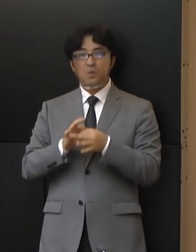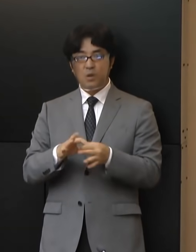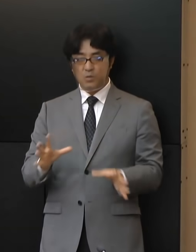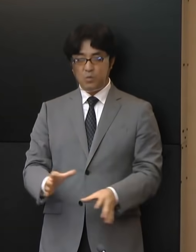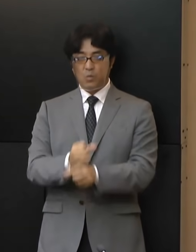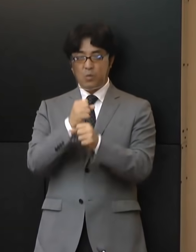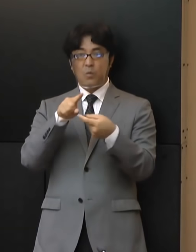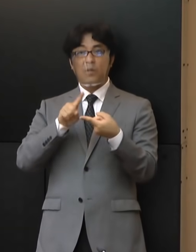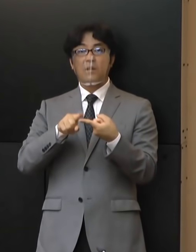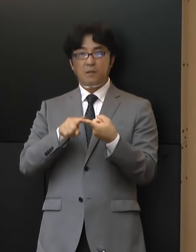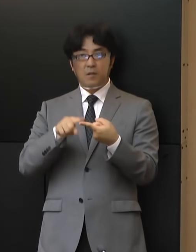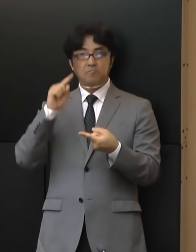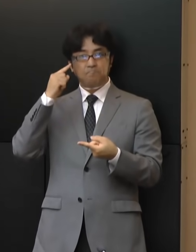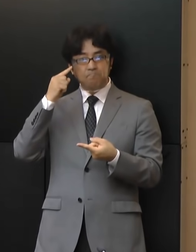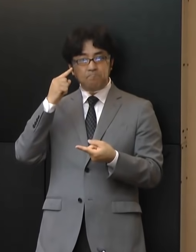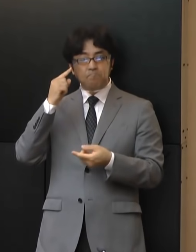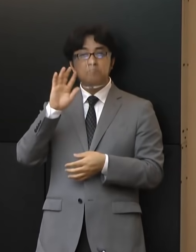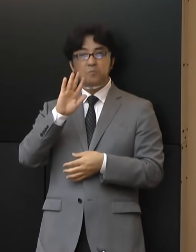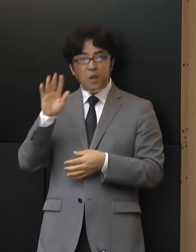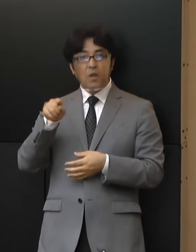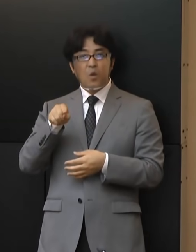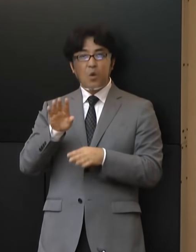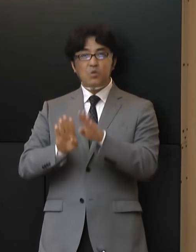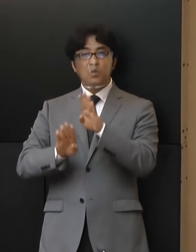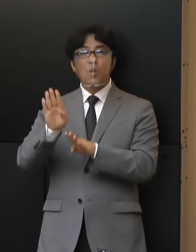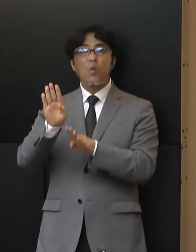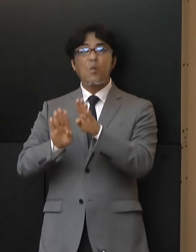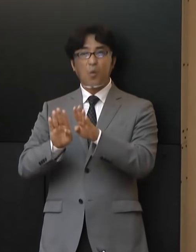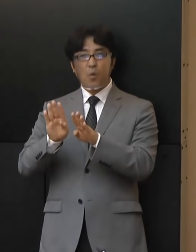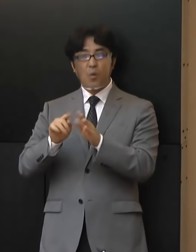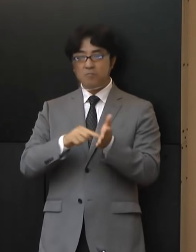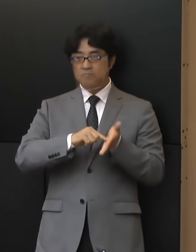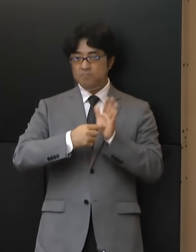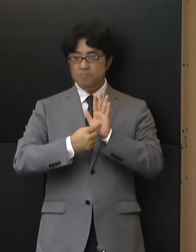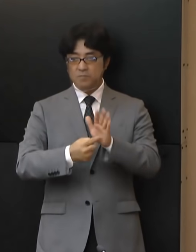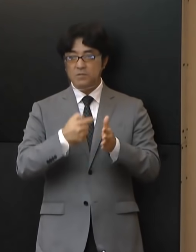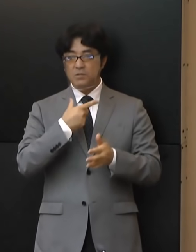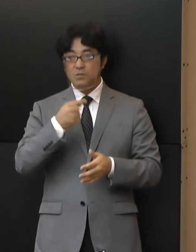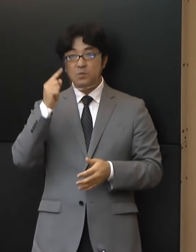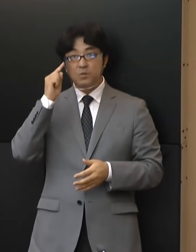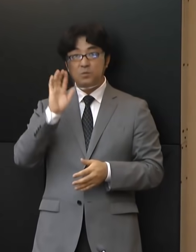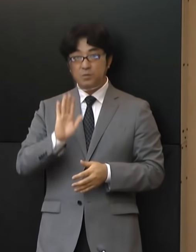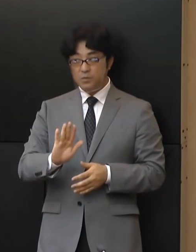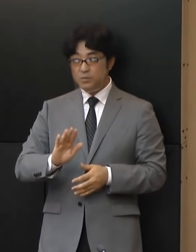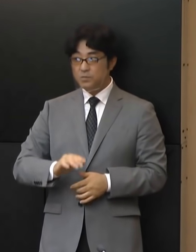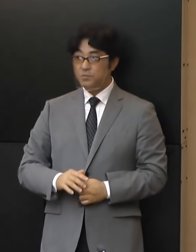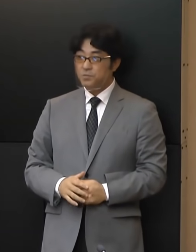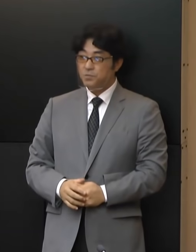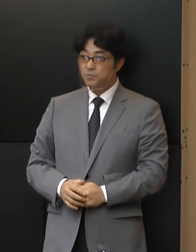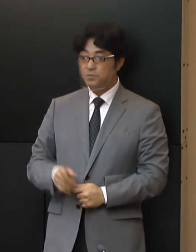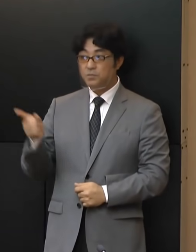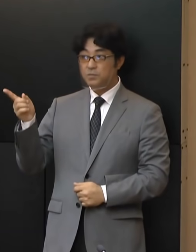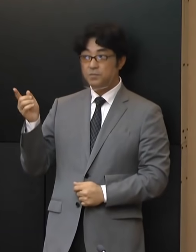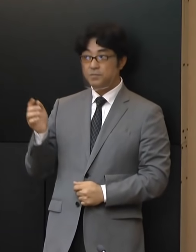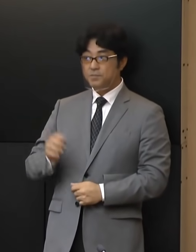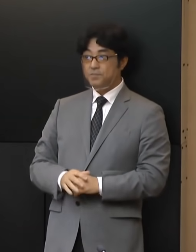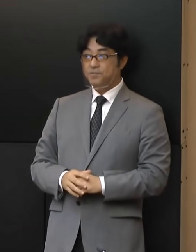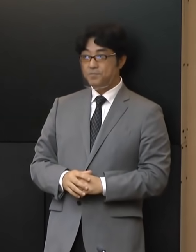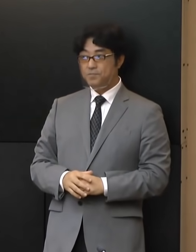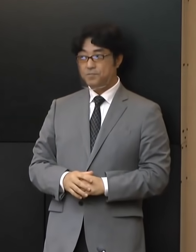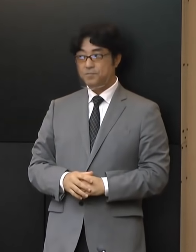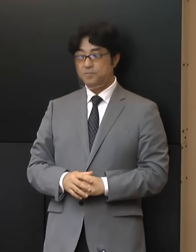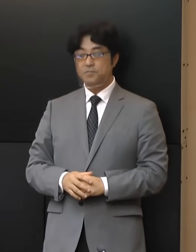案してその出口を見据えていきたいというふうに思います。 補足してもよろしいでしょうか。はい、